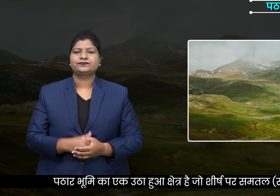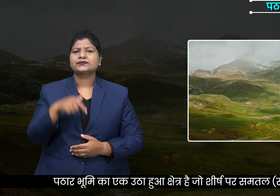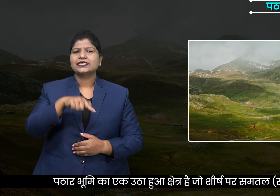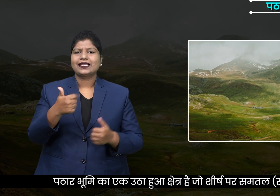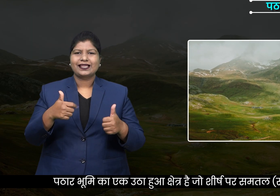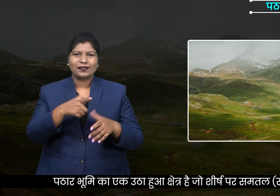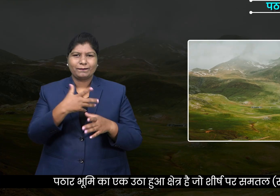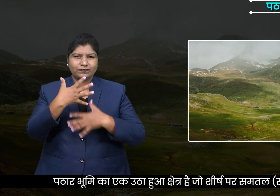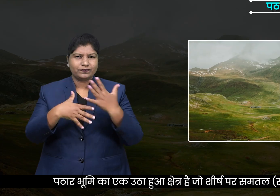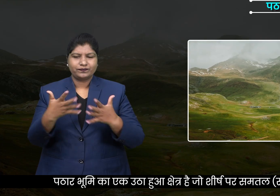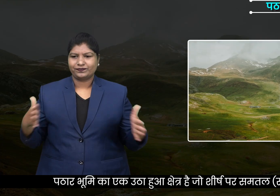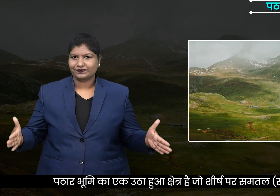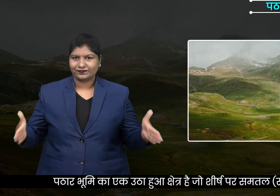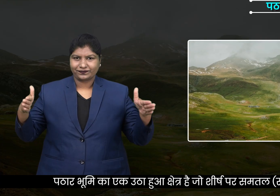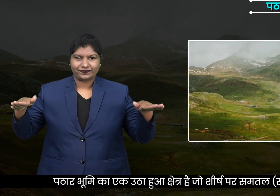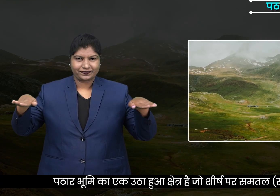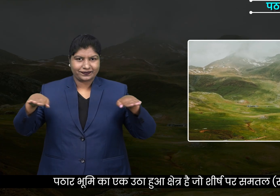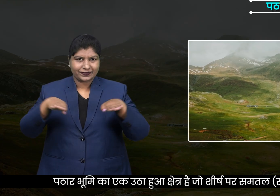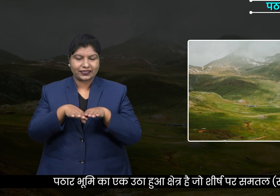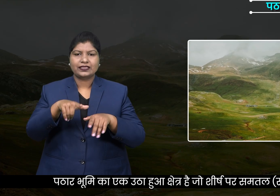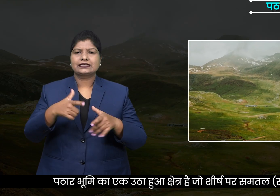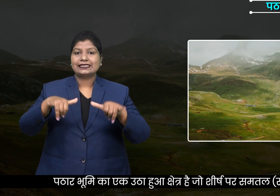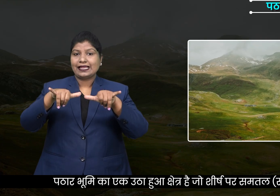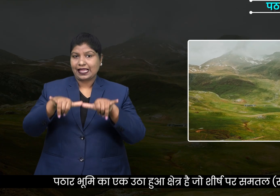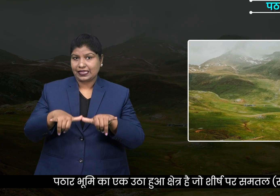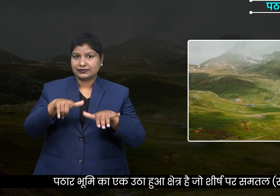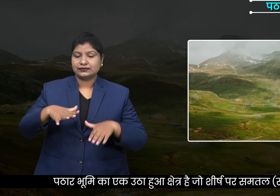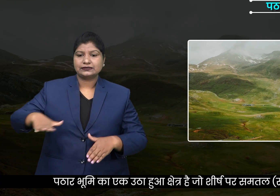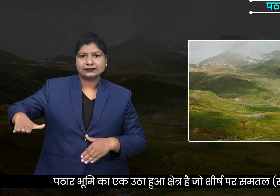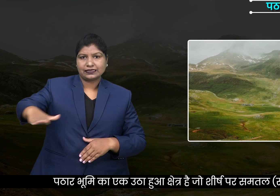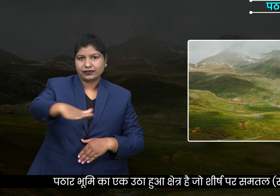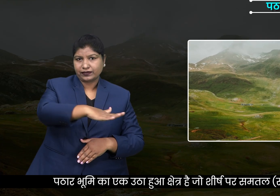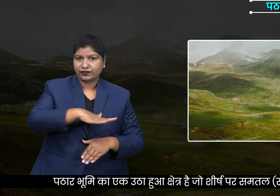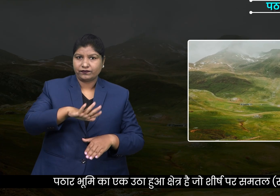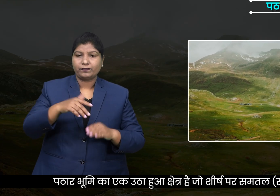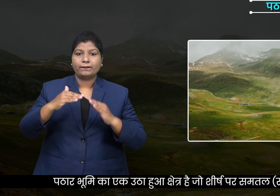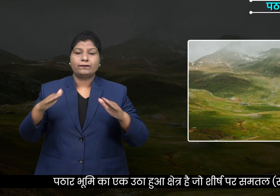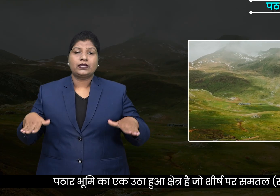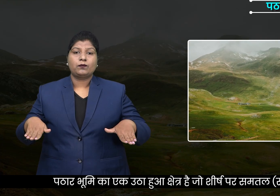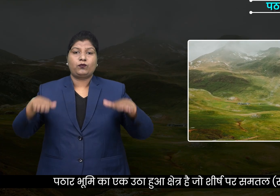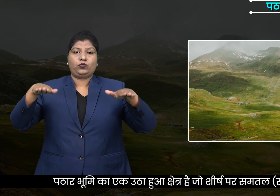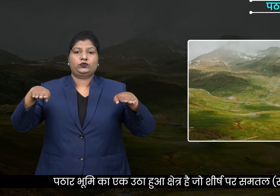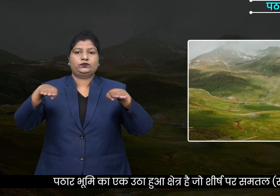पठार भूमि का एक उठा हुआ क्षेत्र है जो शीर्ष पर समतल होता है।